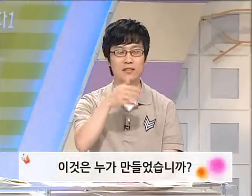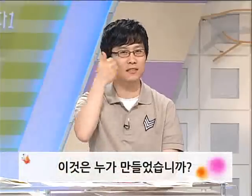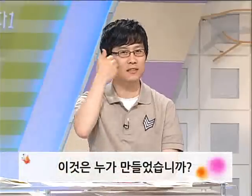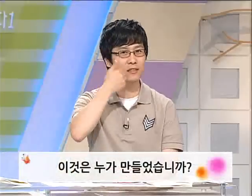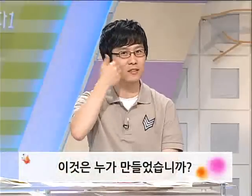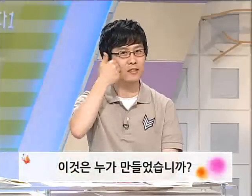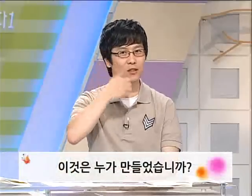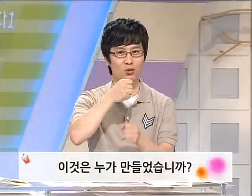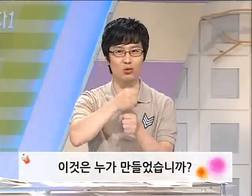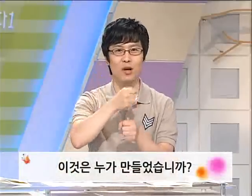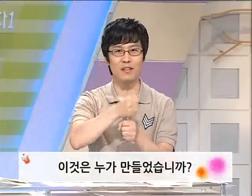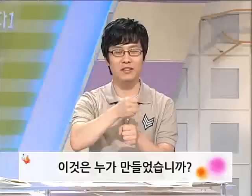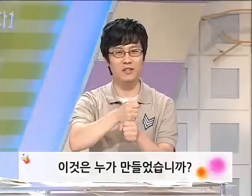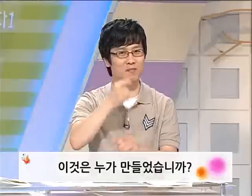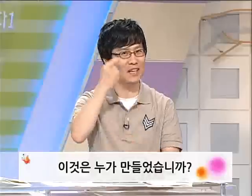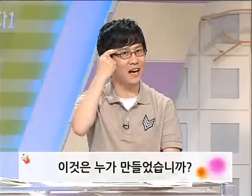누가 만들었습니까?